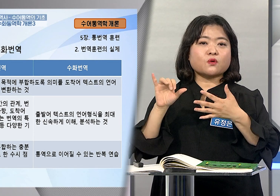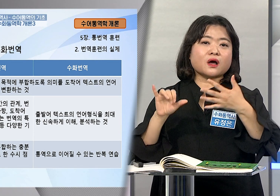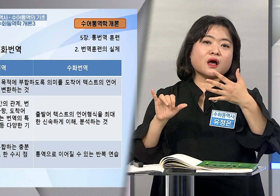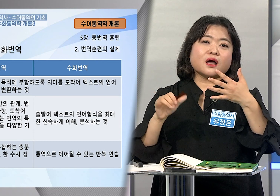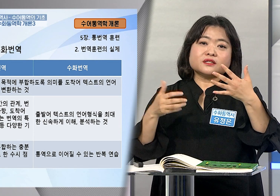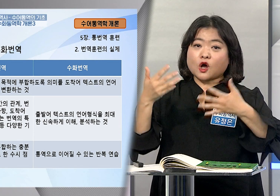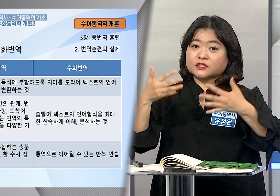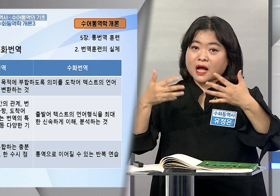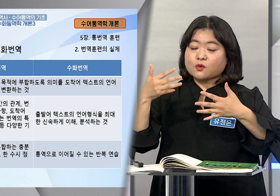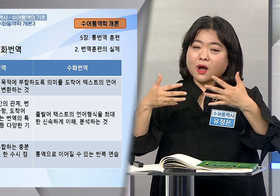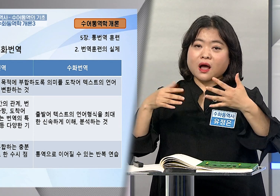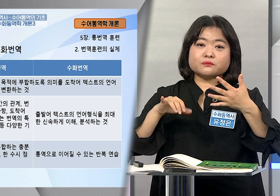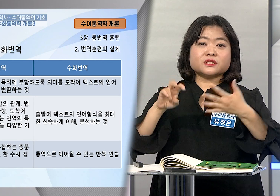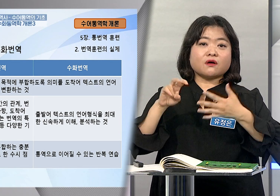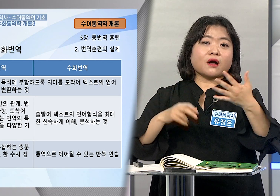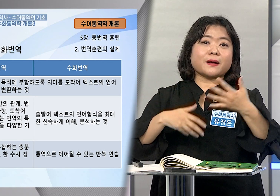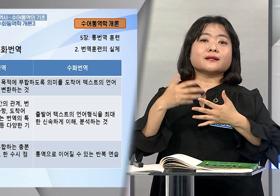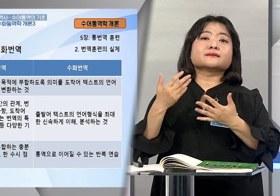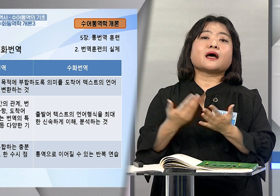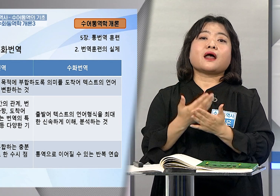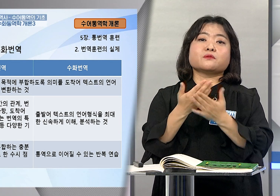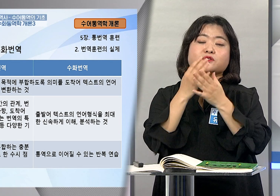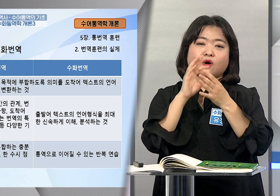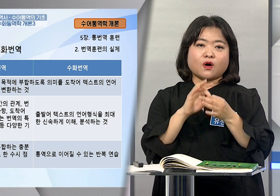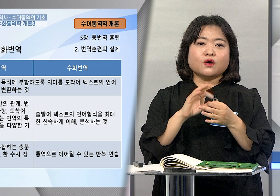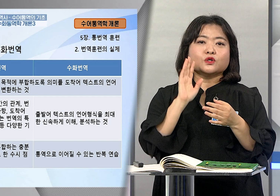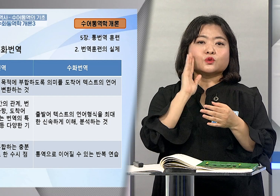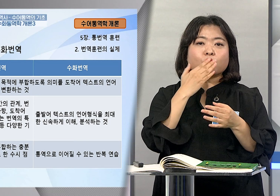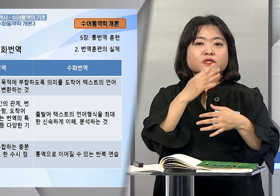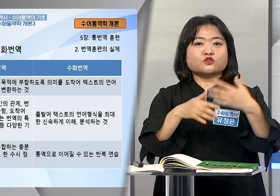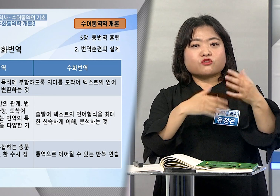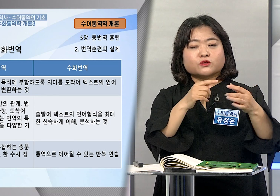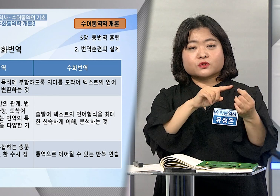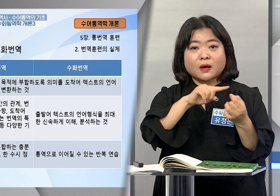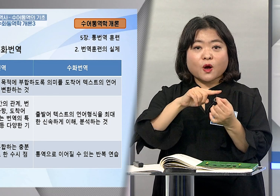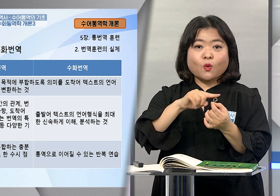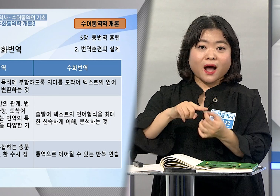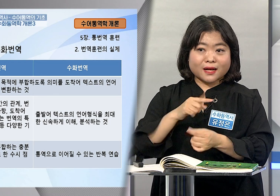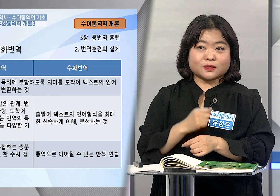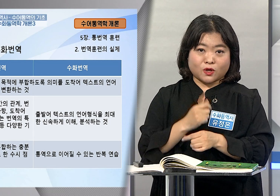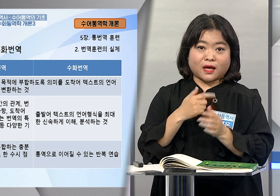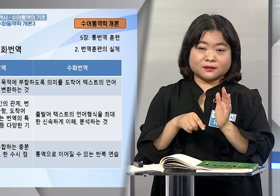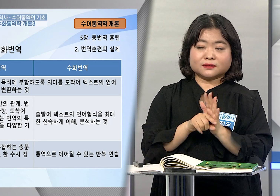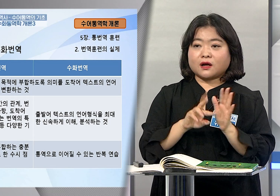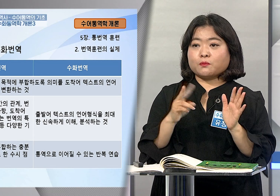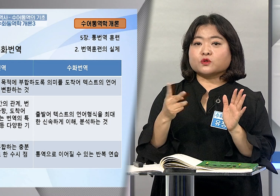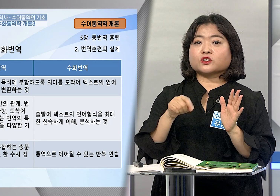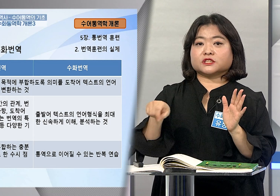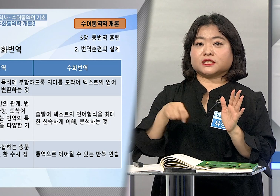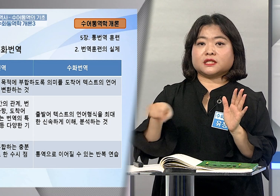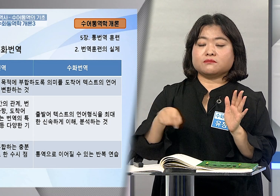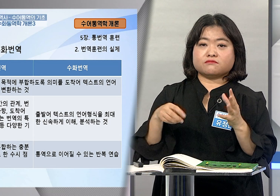영상과 미디어가 발달하면서 농인의 수화도 자막화하기 위한 그런 번역들이